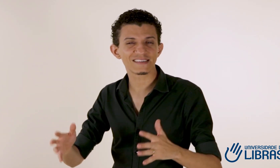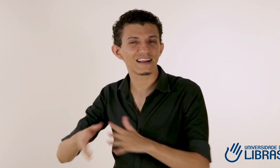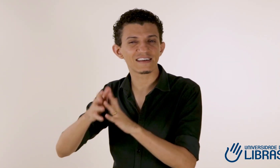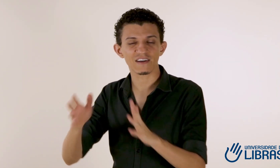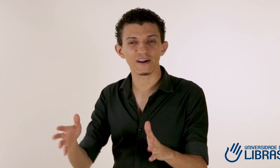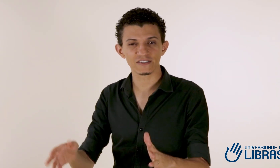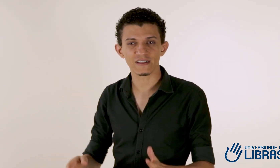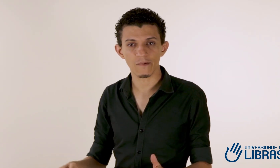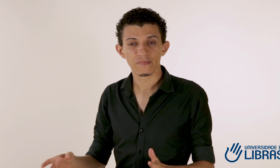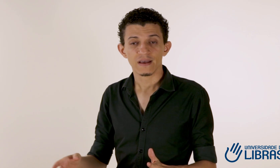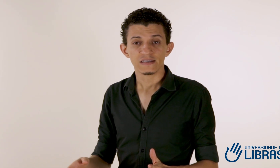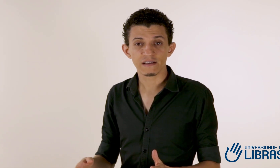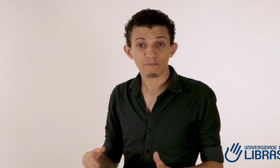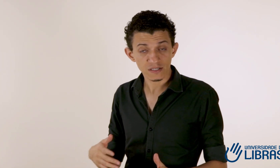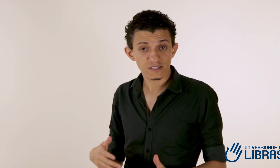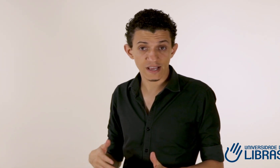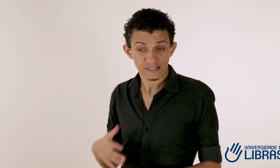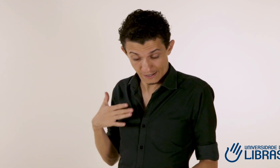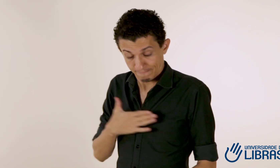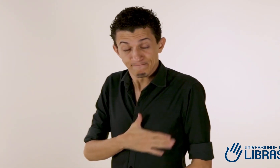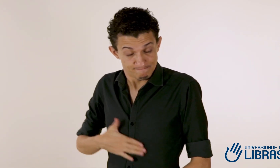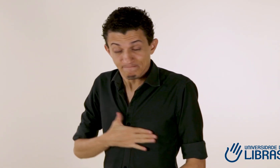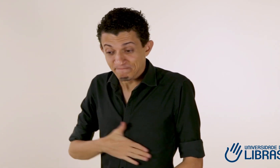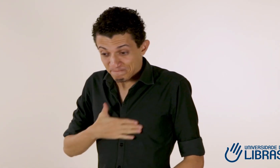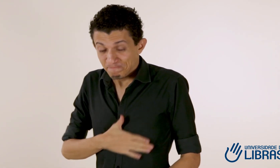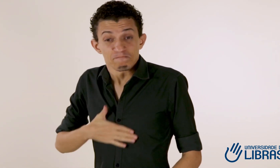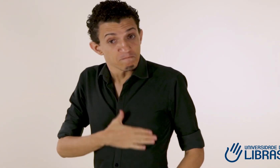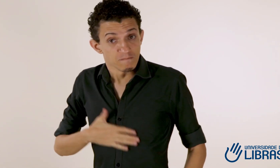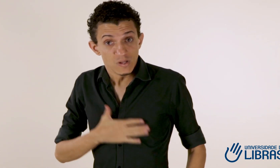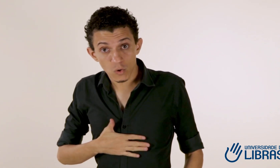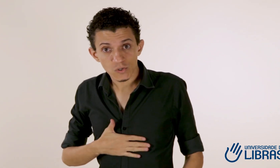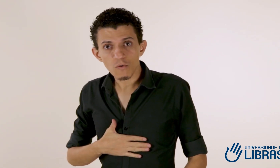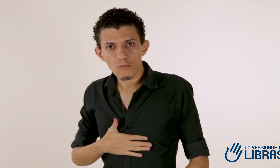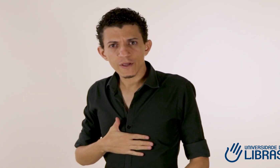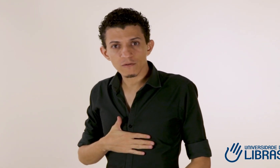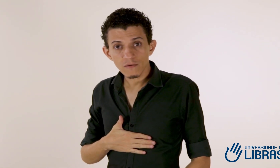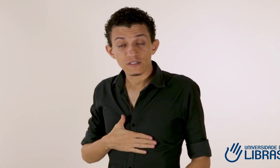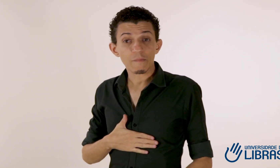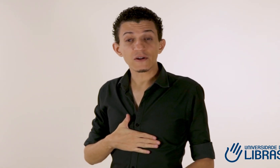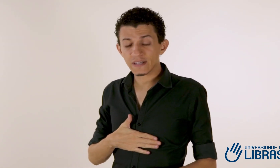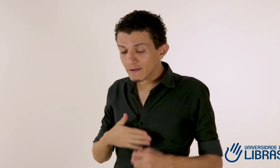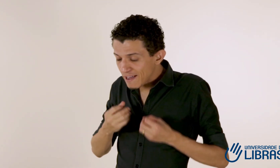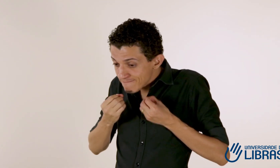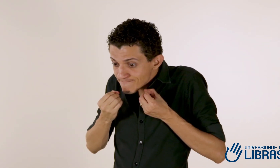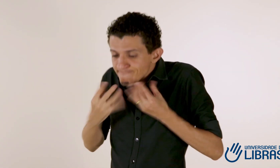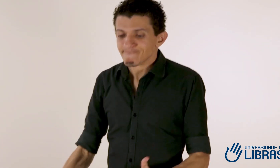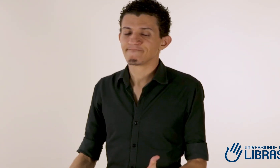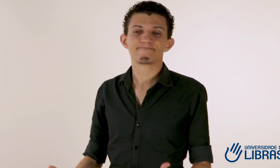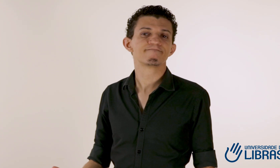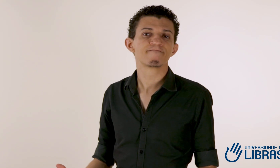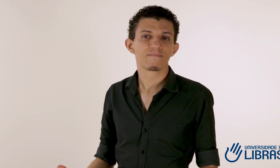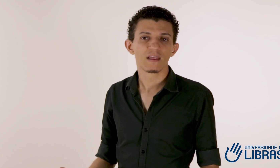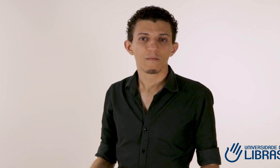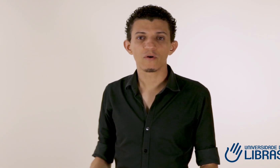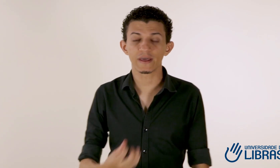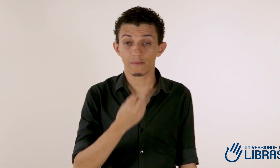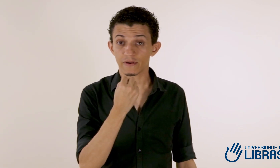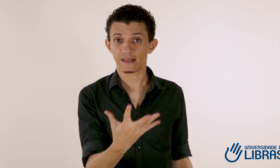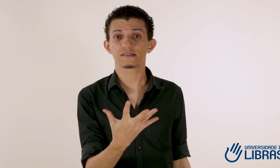daquele restaurante e tal. Você pode dizer que você gostou muito, você pode dizer também. Por quê? Porque esse